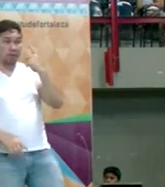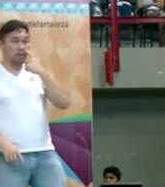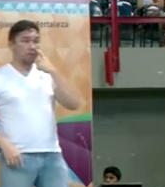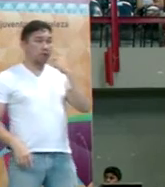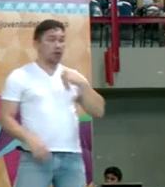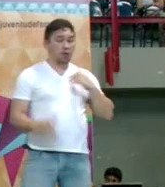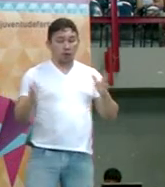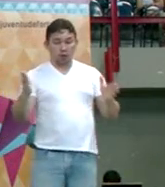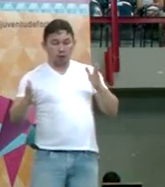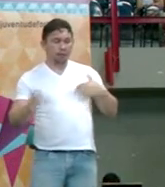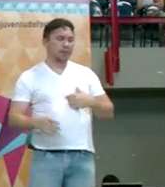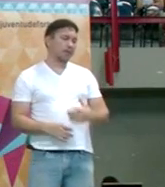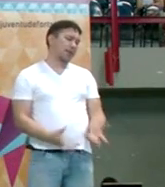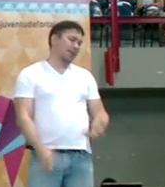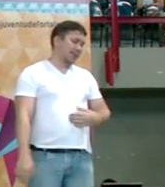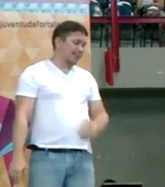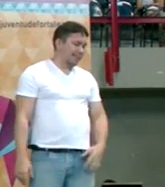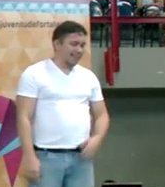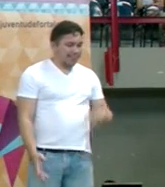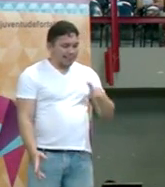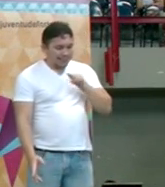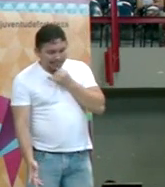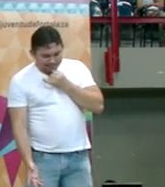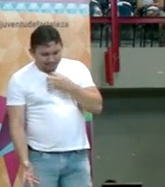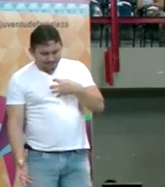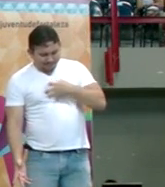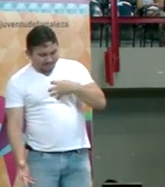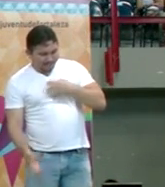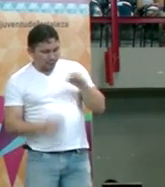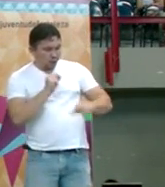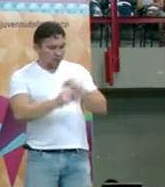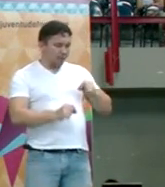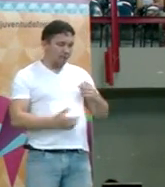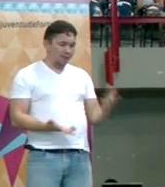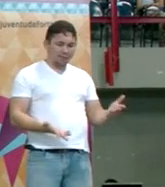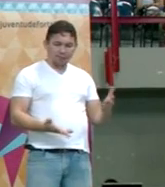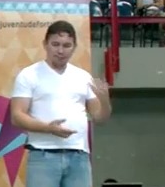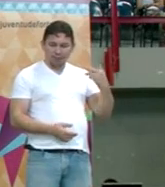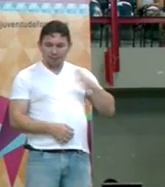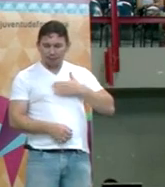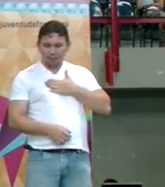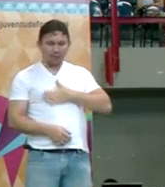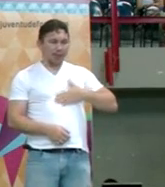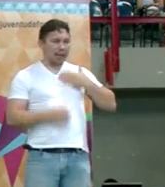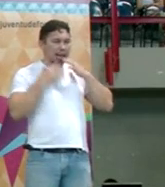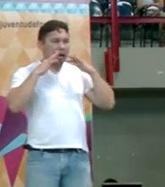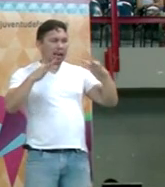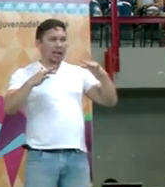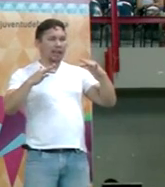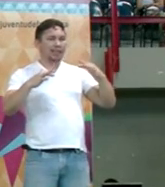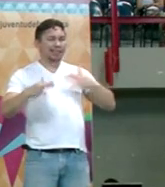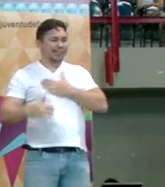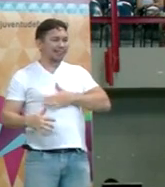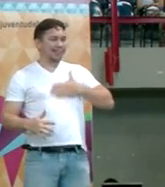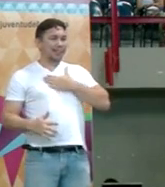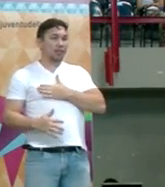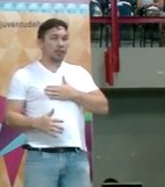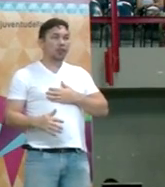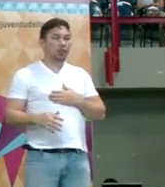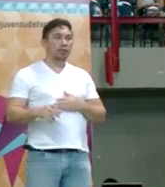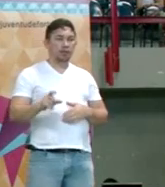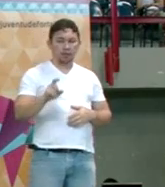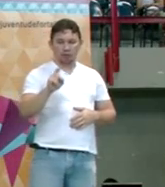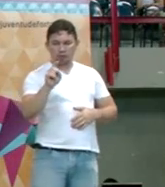uma ideia intercalada, infelizmente ou felizmente, não perde a alegria que lhe é natural. Aí teria uma vírgula depois